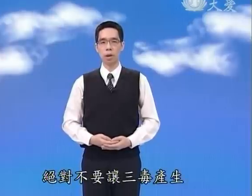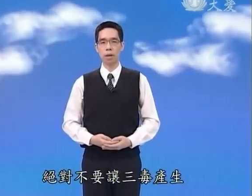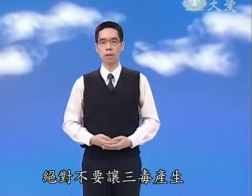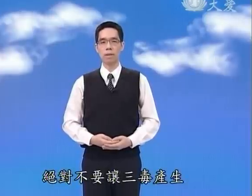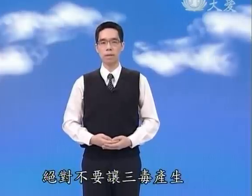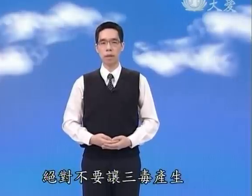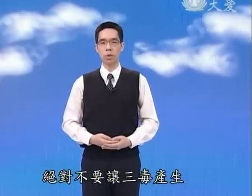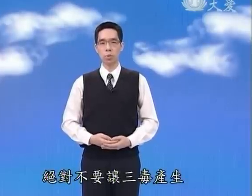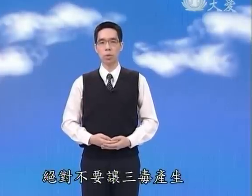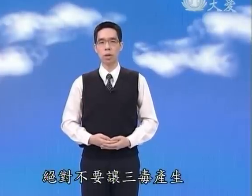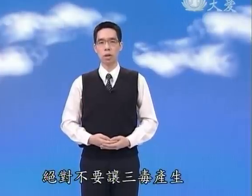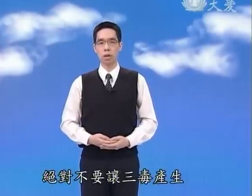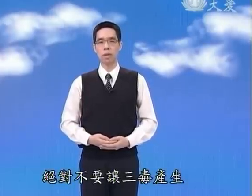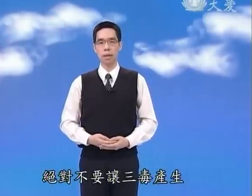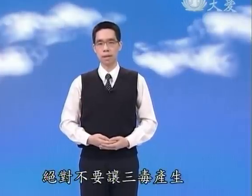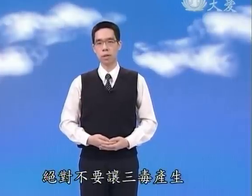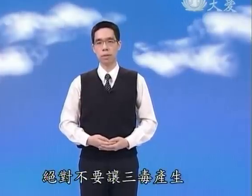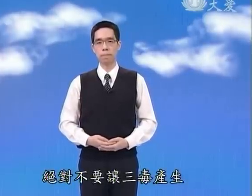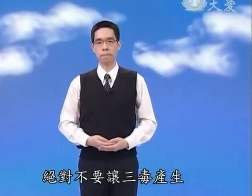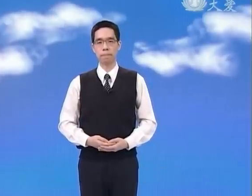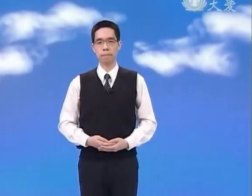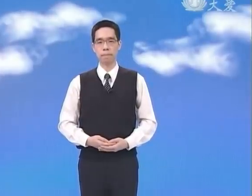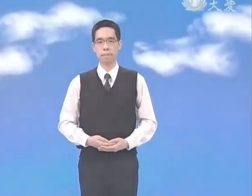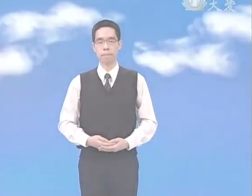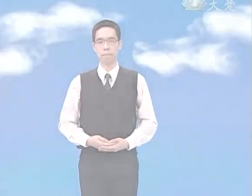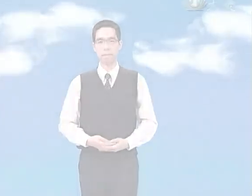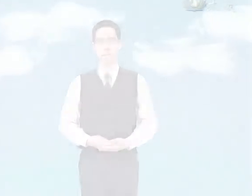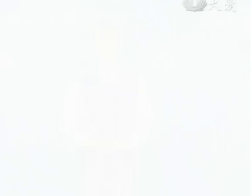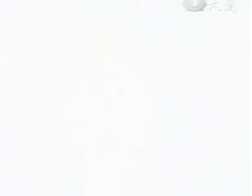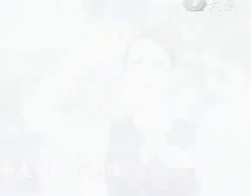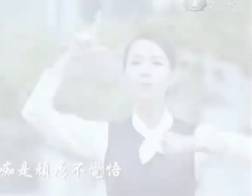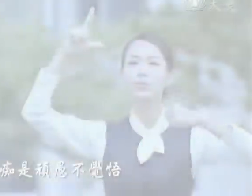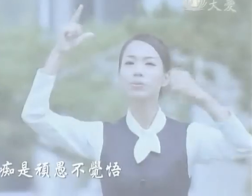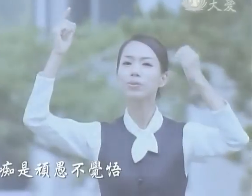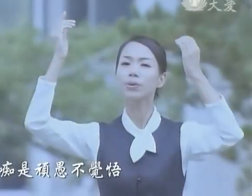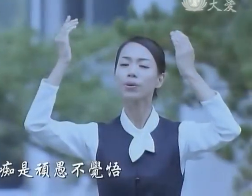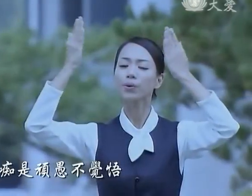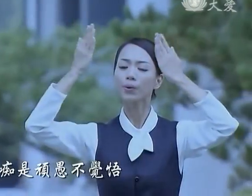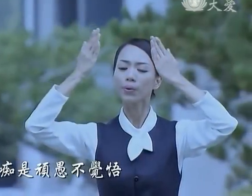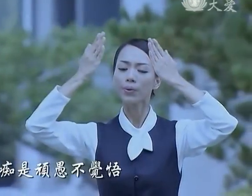要让三毒而产生。 世事万语不绝。